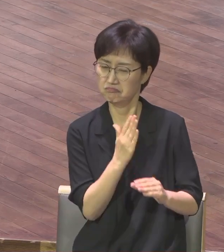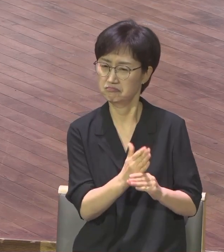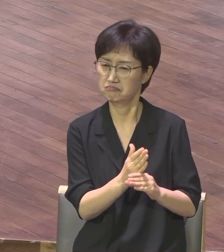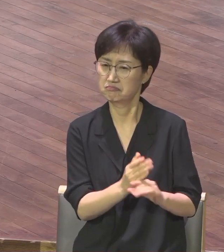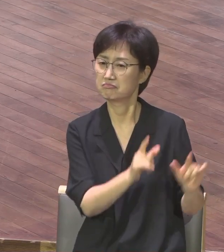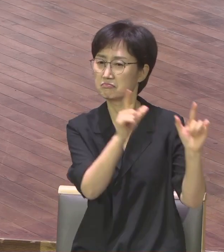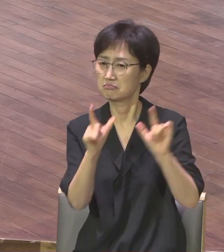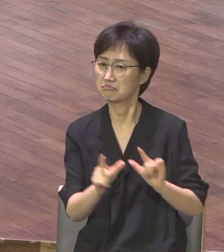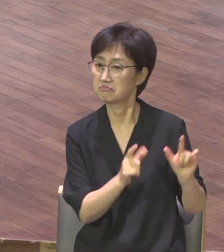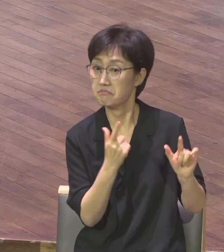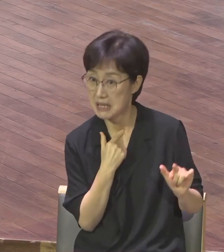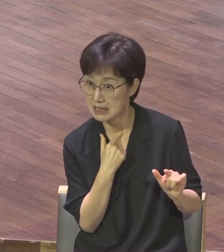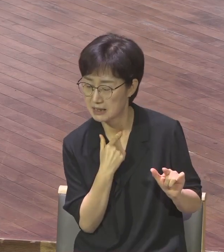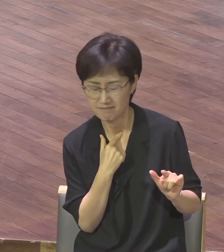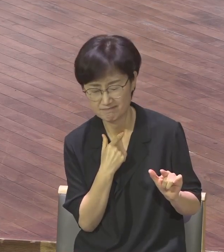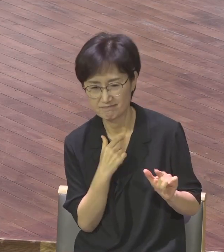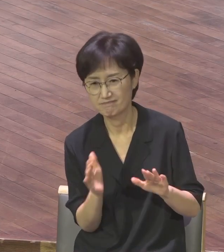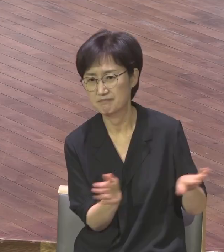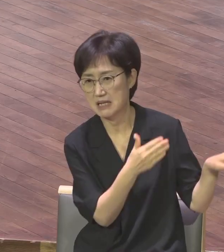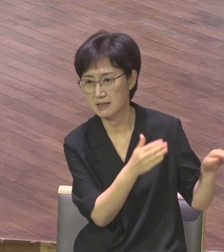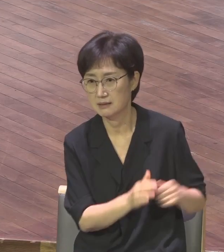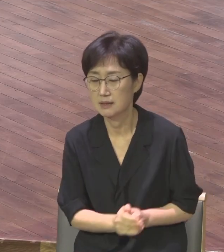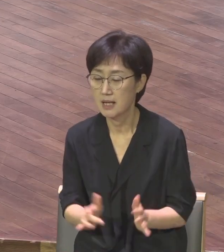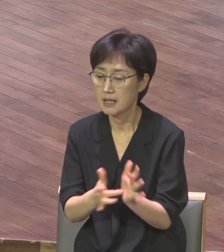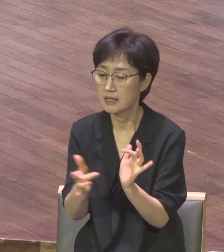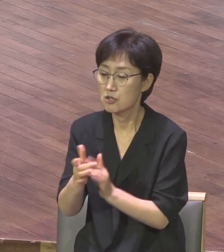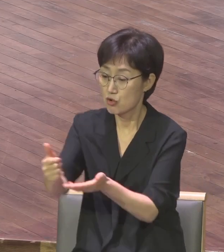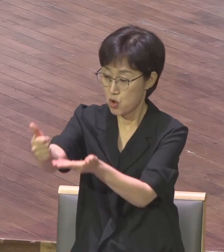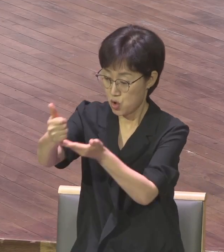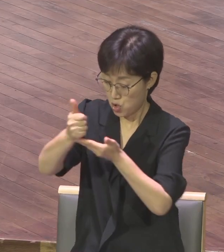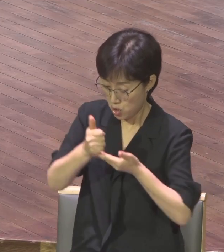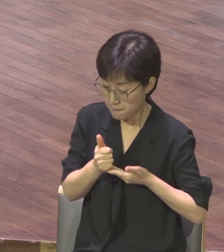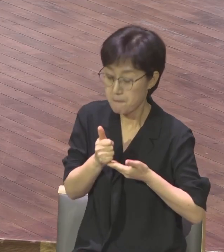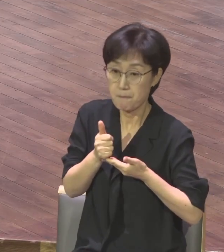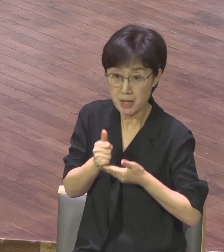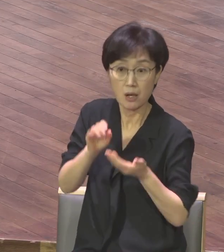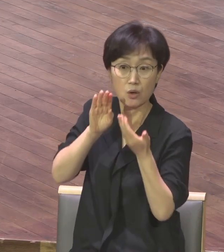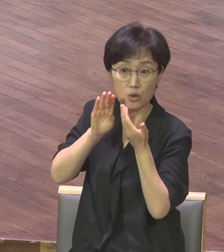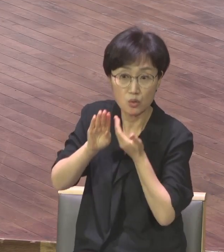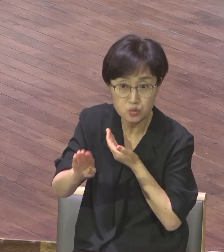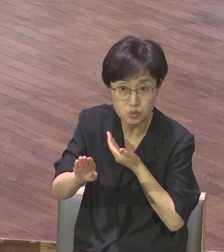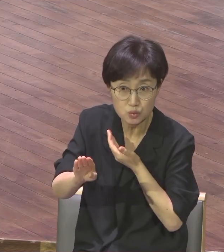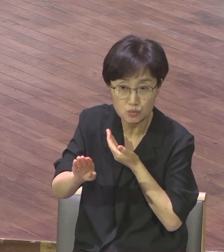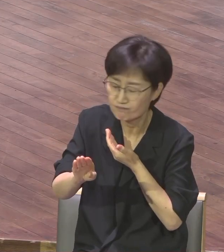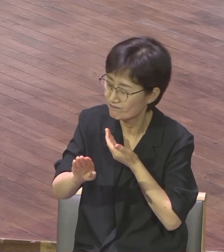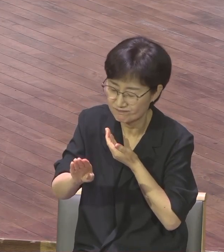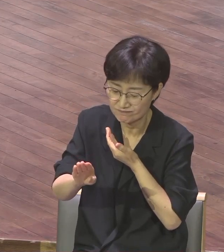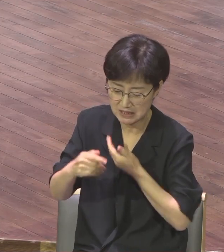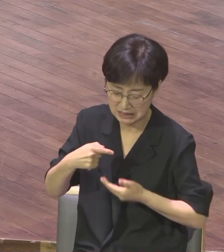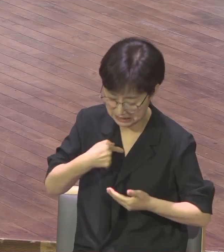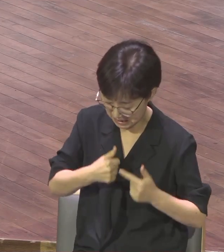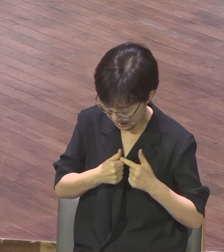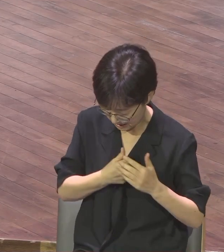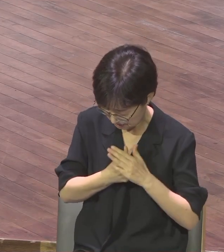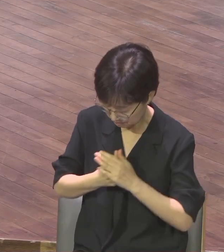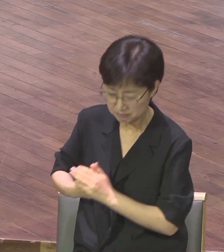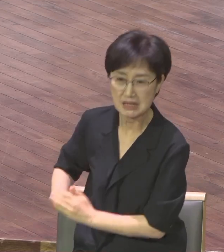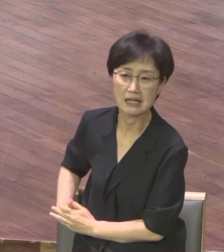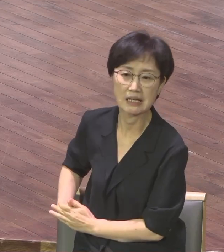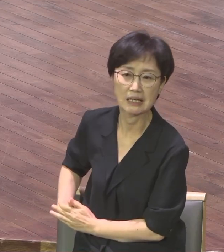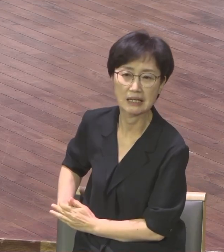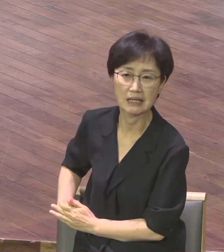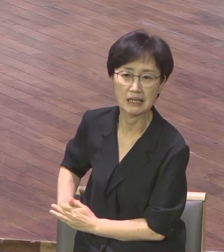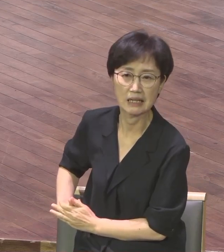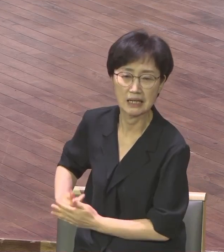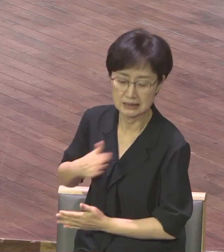중심으로 삶을 살았는데, 그런데 예수 믿고 난 후에 완전히 나를 내려놨어. 내가